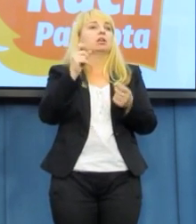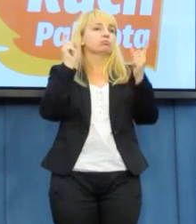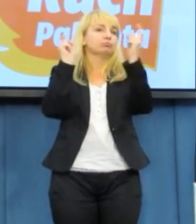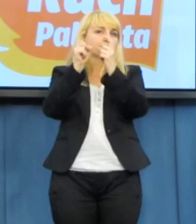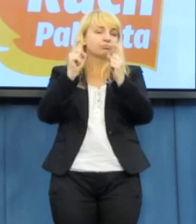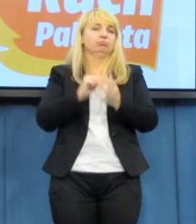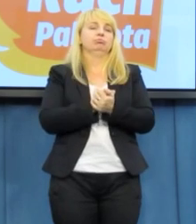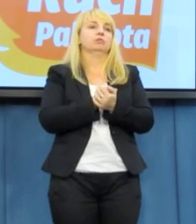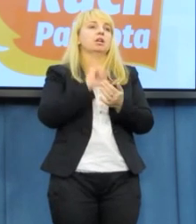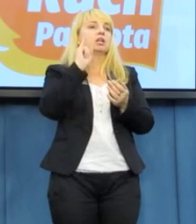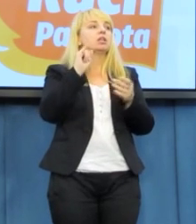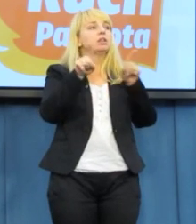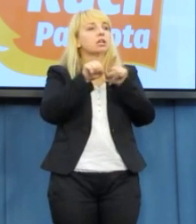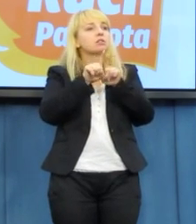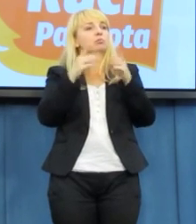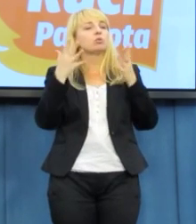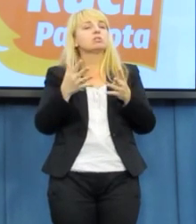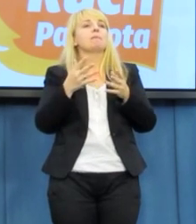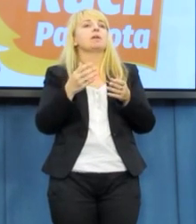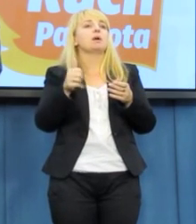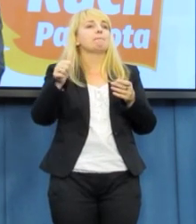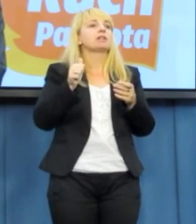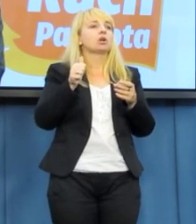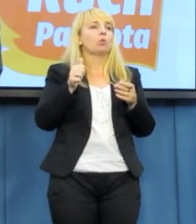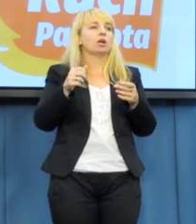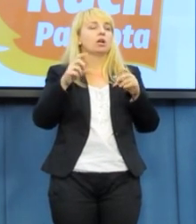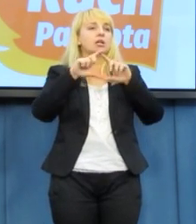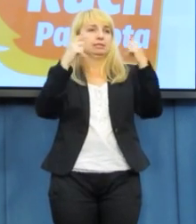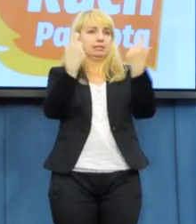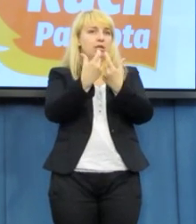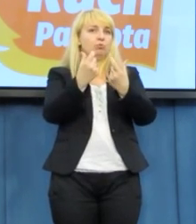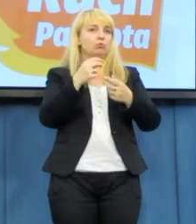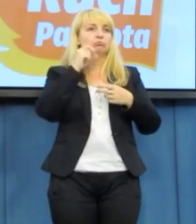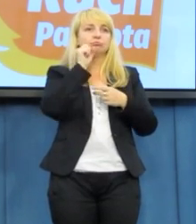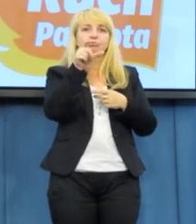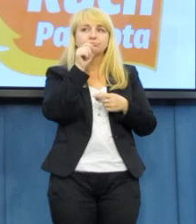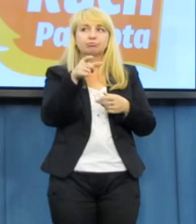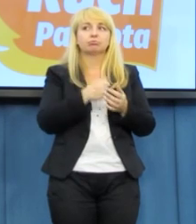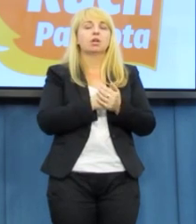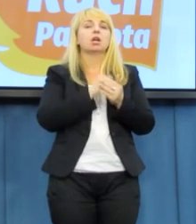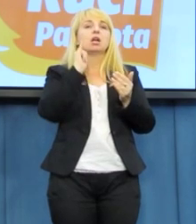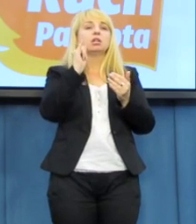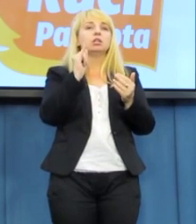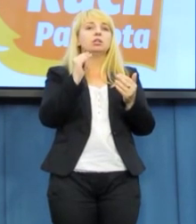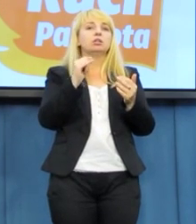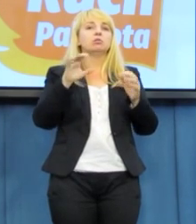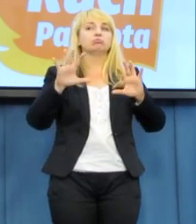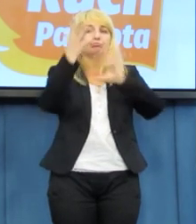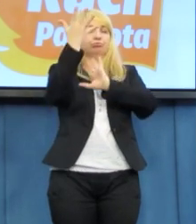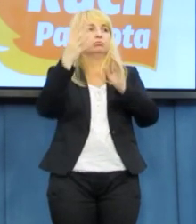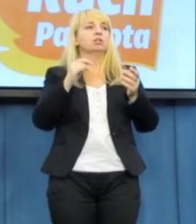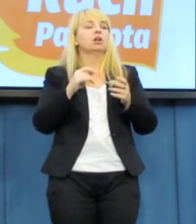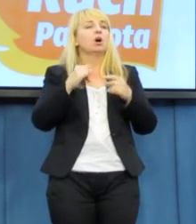Będziemy interweniować do marszałka Sejmu. Będziemy protestować przeciw klerykalnym